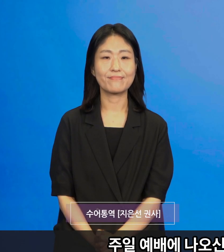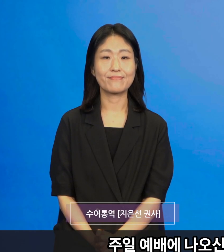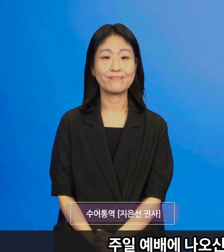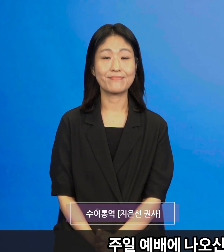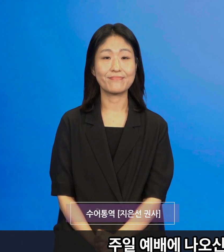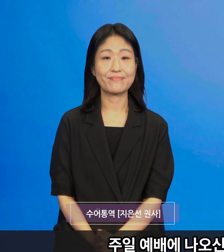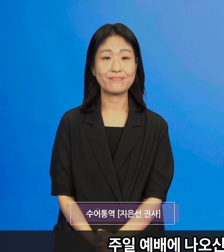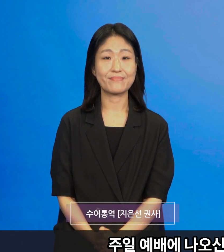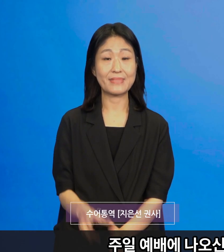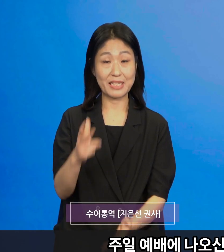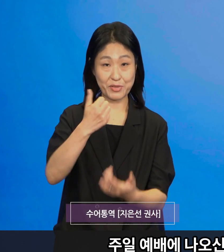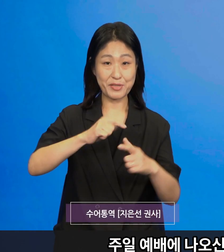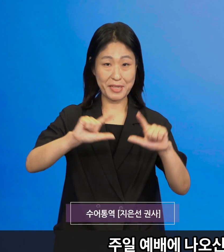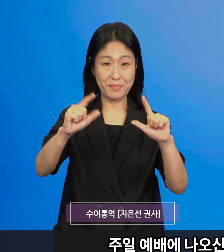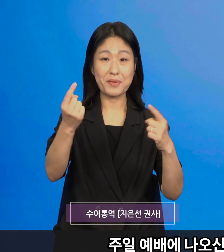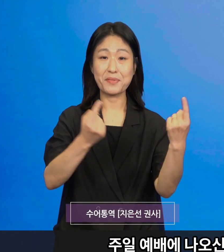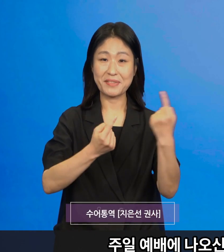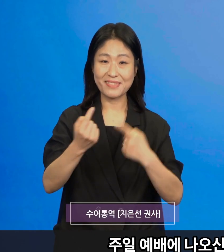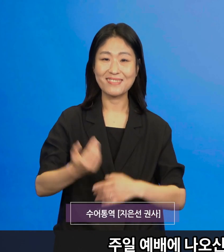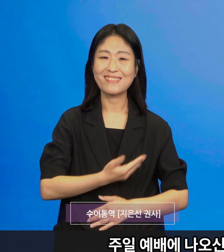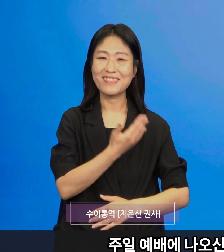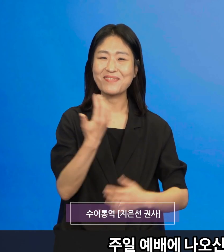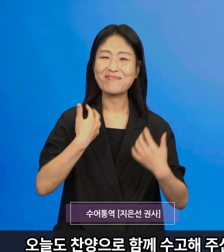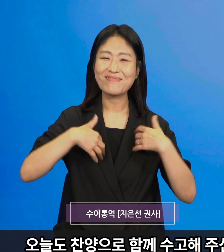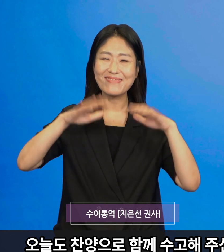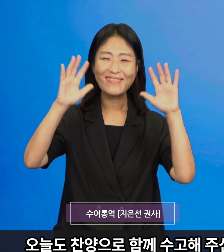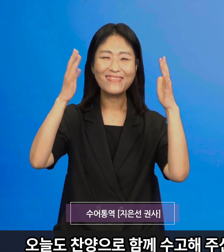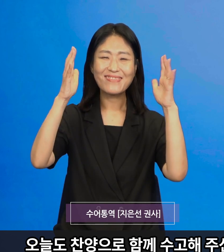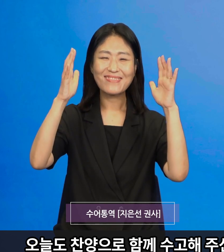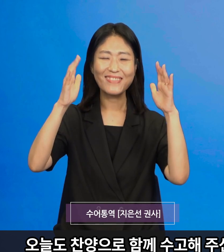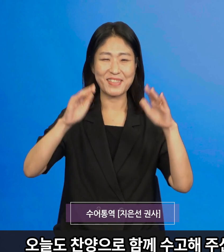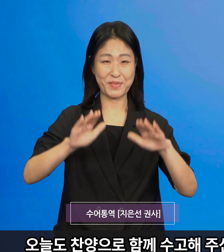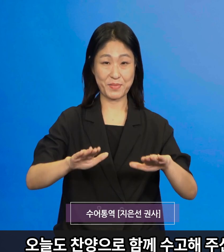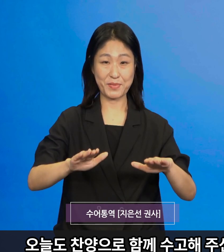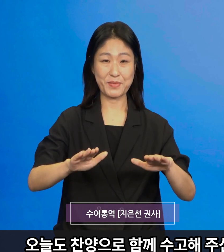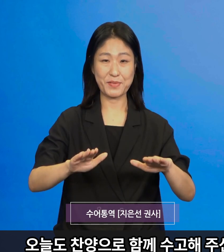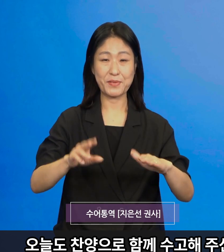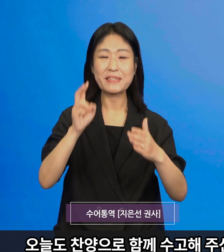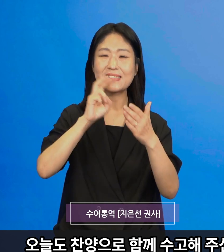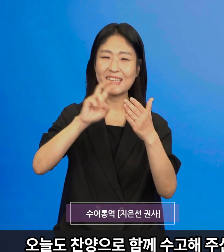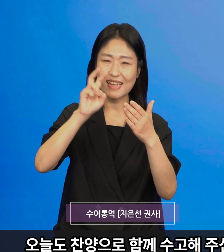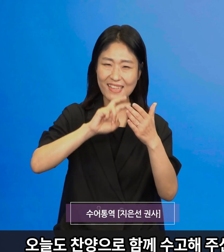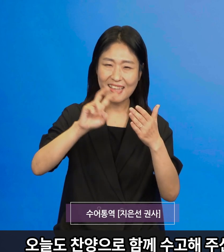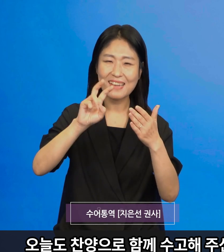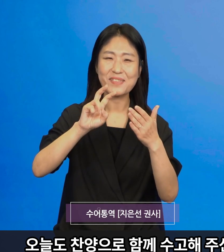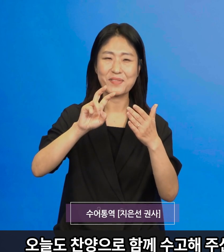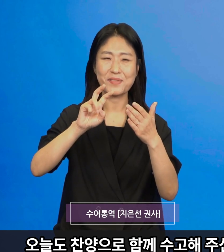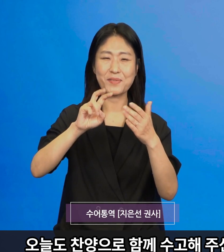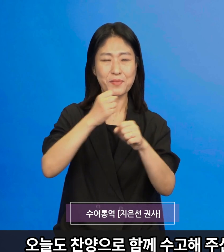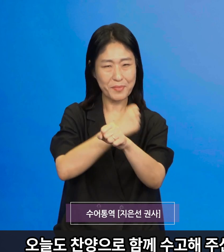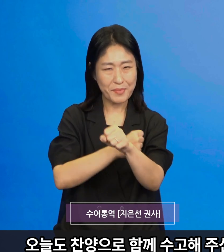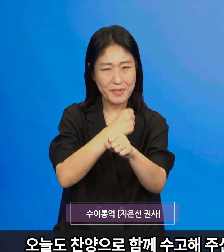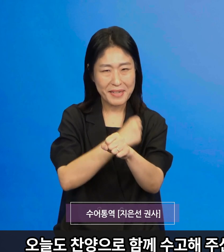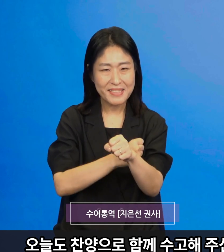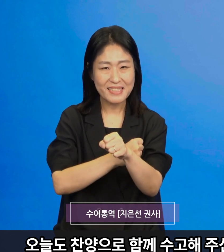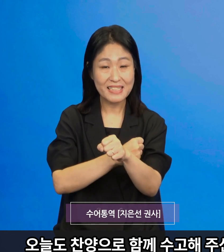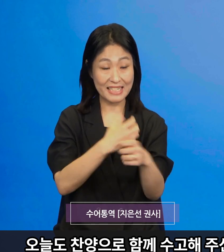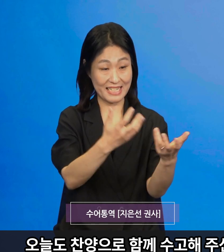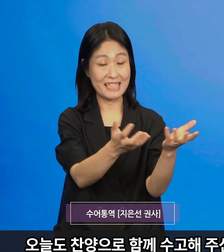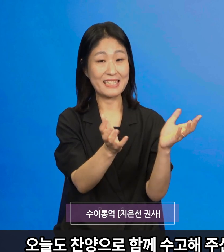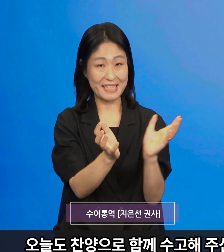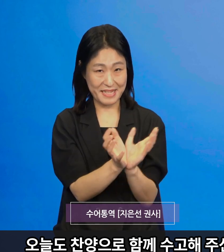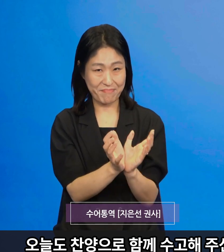네, 주일 예배에 나오신 여러분들을 환영합니다. 오늘도 또 찬양으로 함께 수고해 주신 브릿지